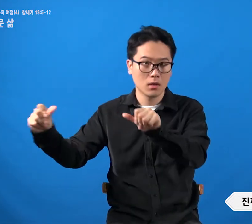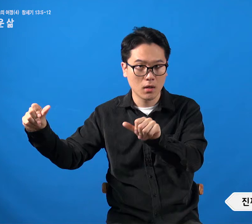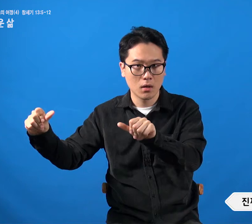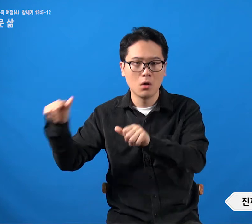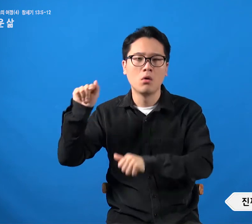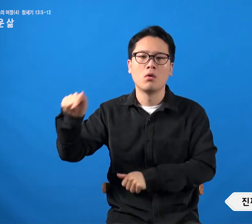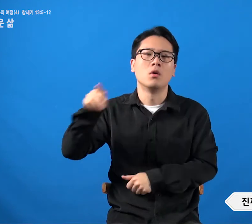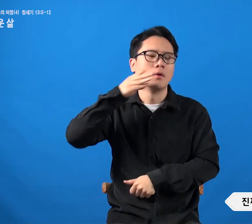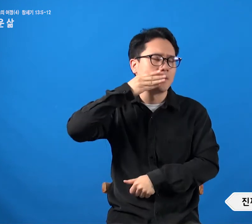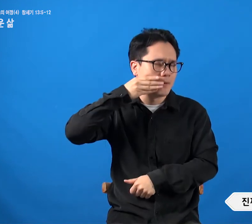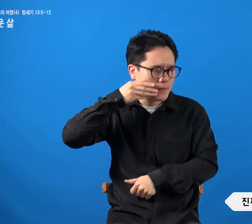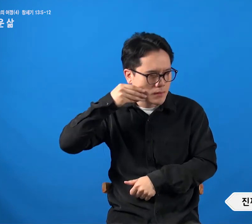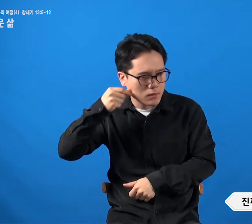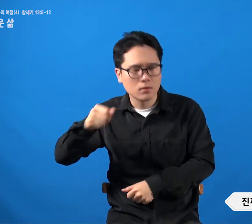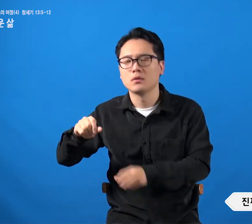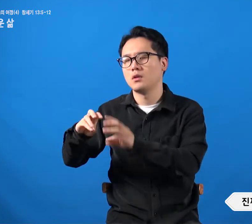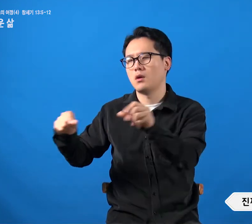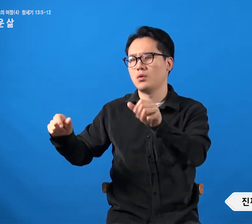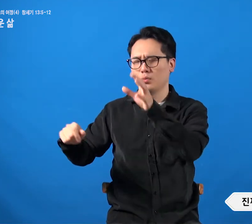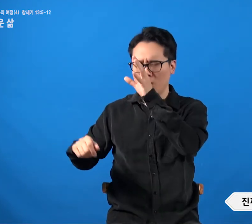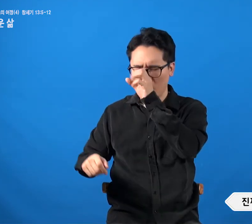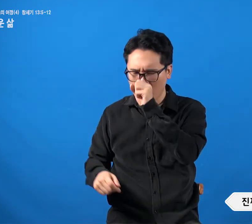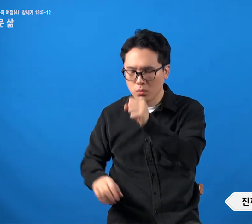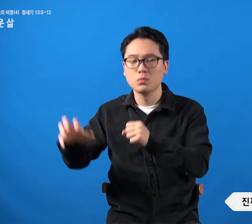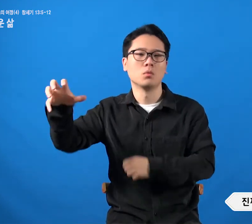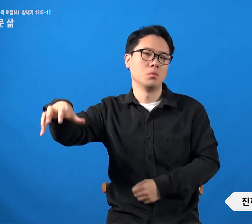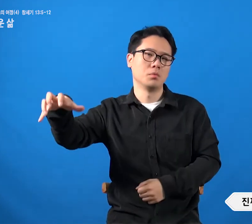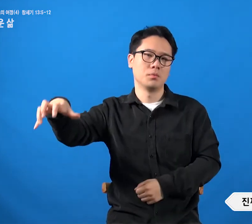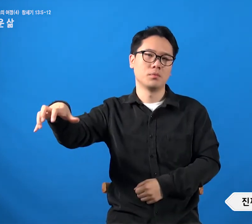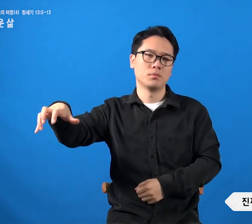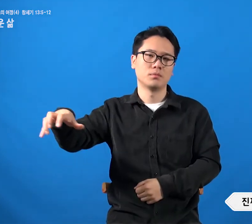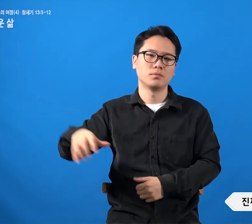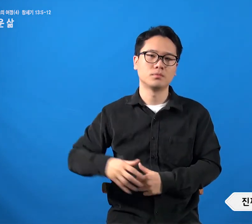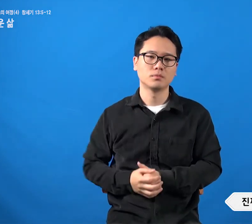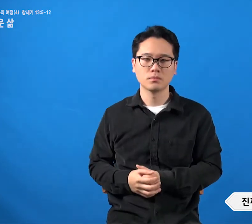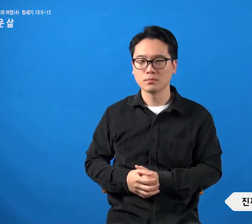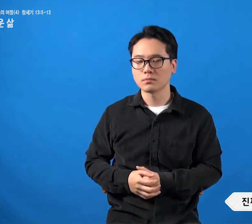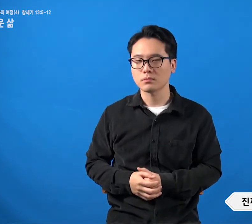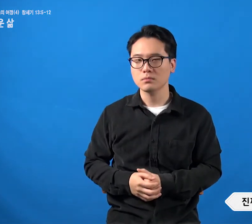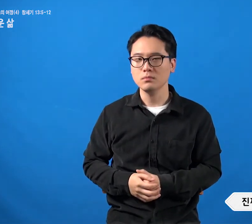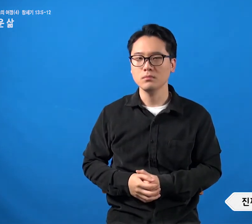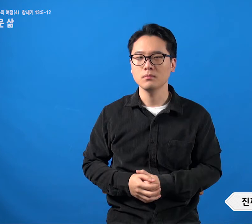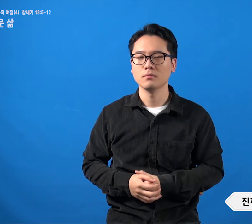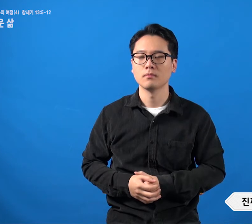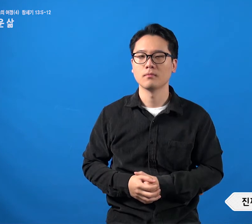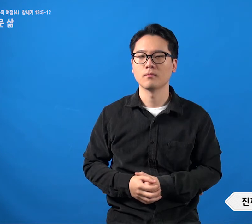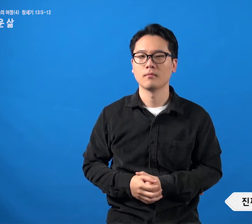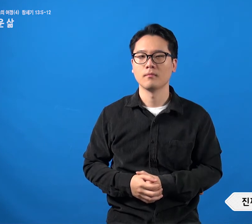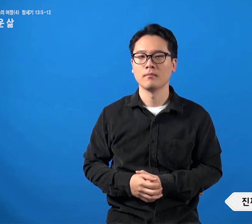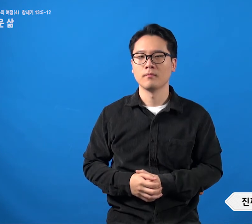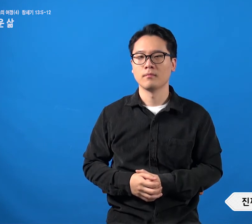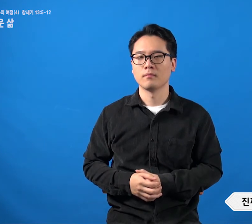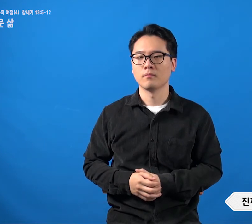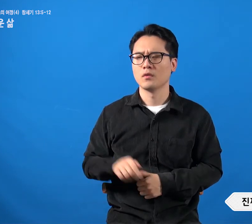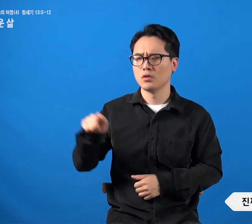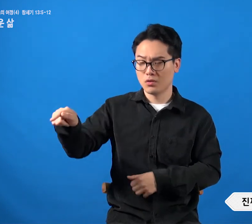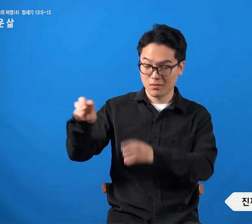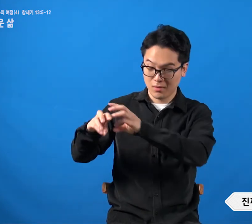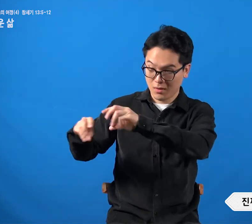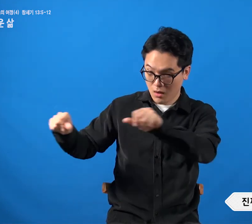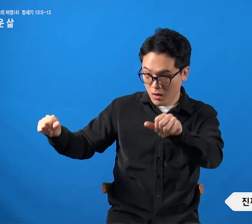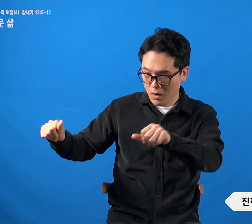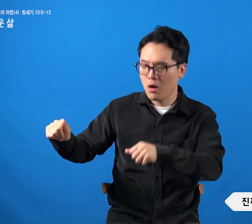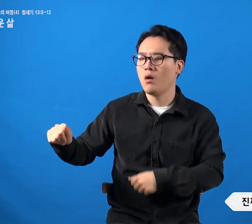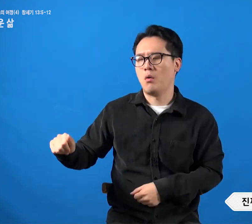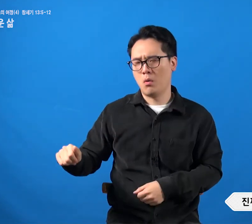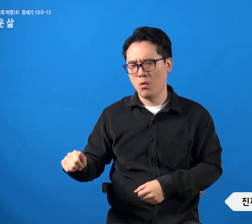땅입니다. 땅값이 올라갔을 것 같은 땅입니다. 재개발이 충분히 가능한 땅입니다. 저 땅이면